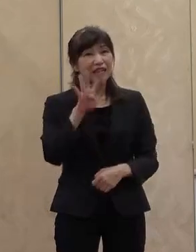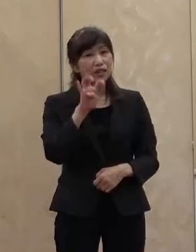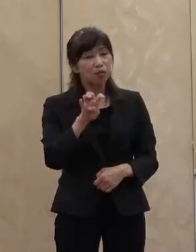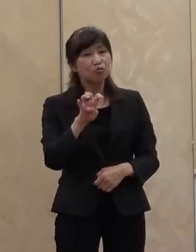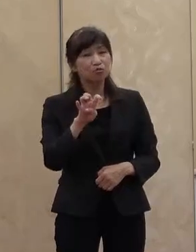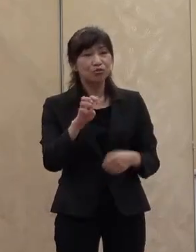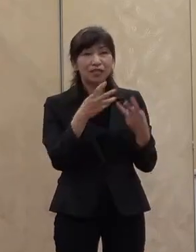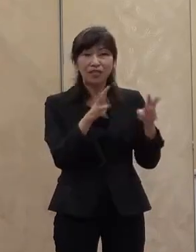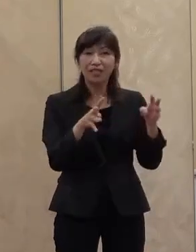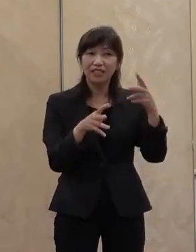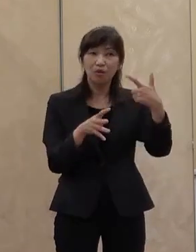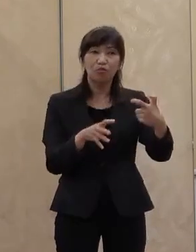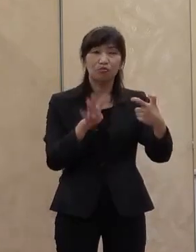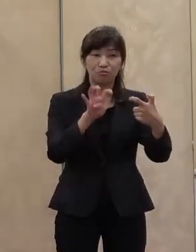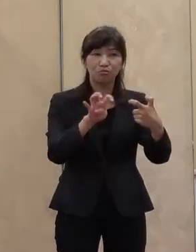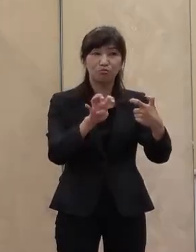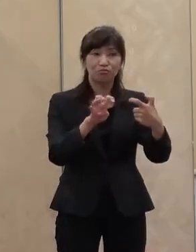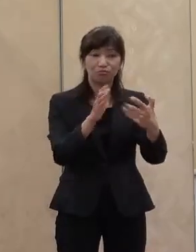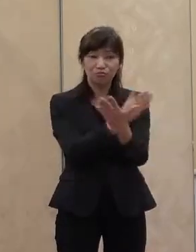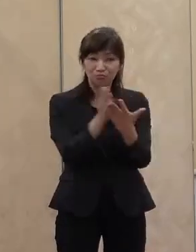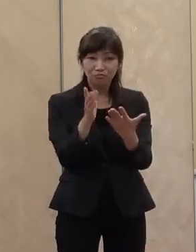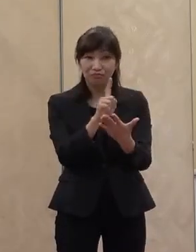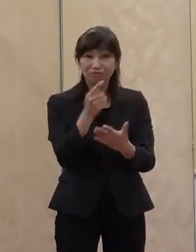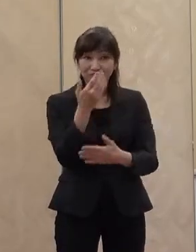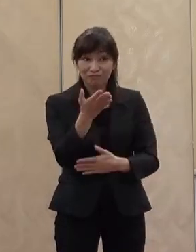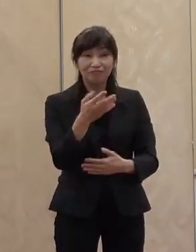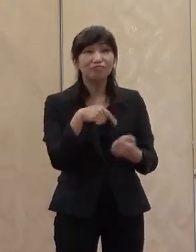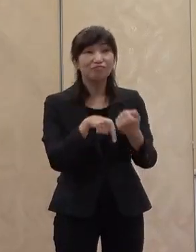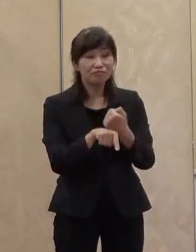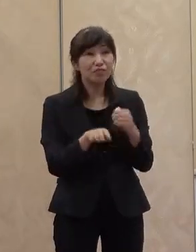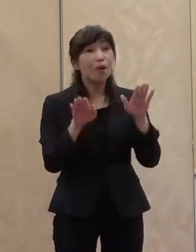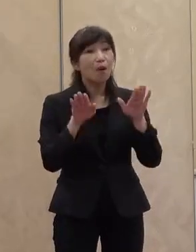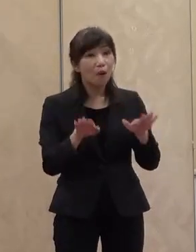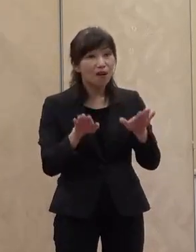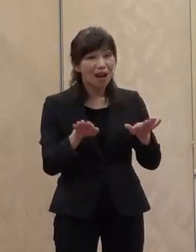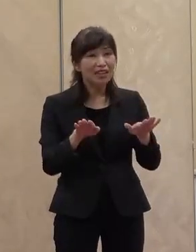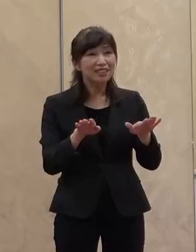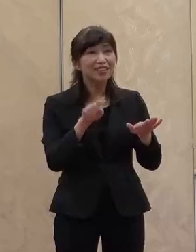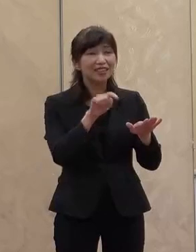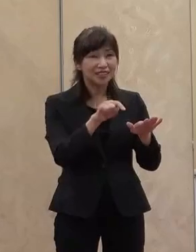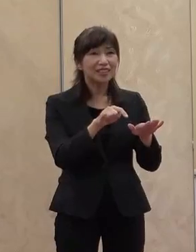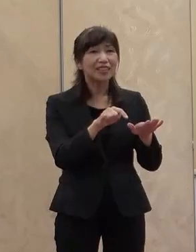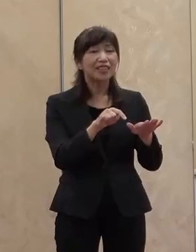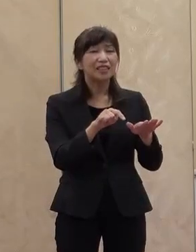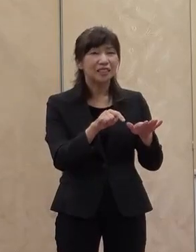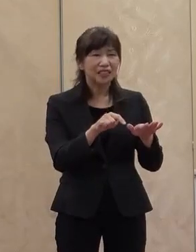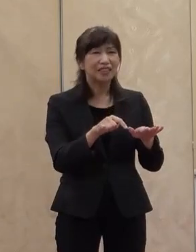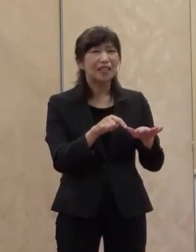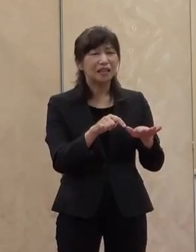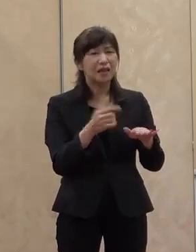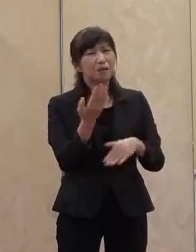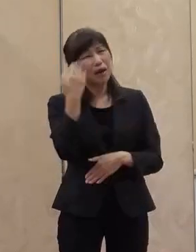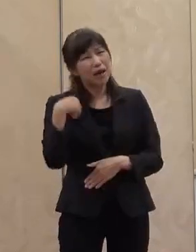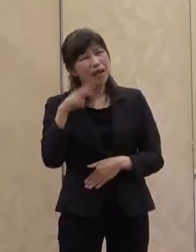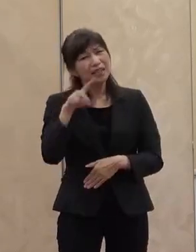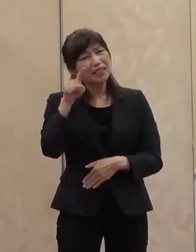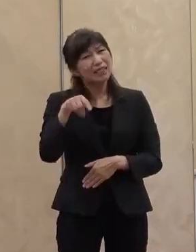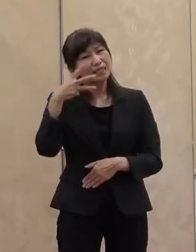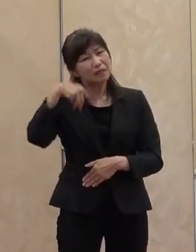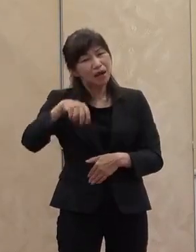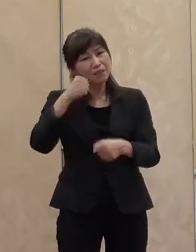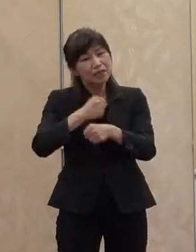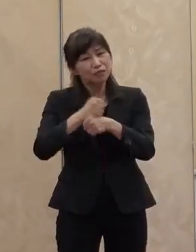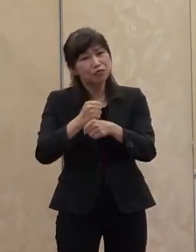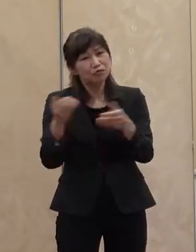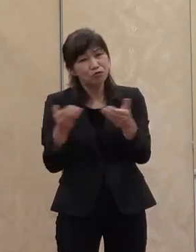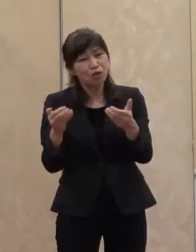今回のコロナで影響を受けている失業者ってどういう方が多いかというと、リーマン の製造業が大きくダメージを受けた時とちょっと違ってて、サ